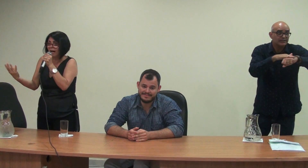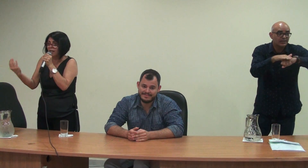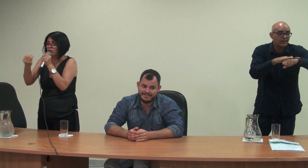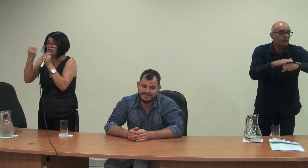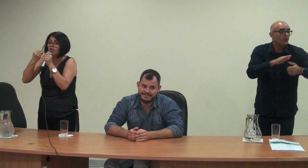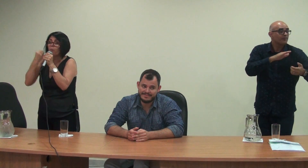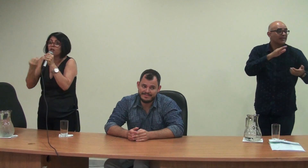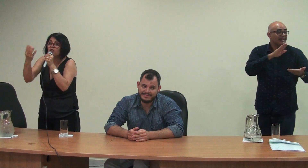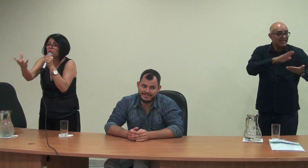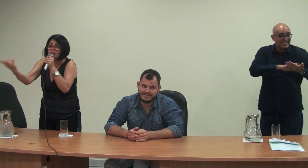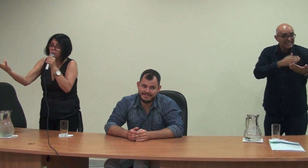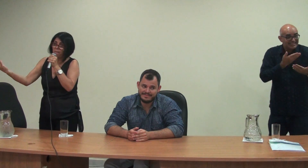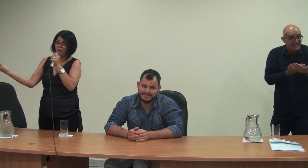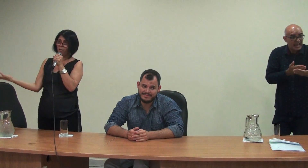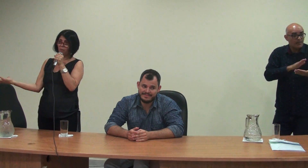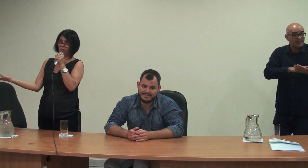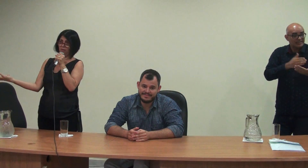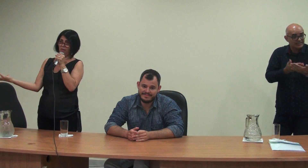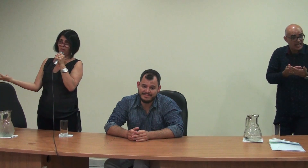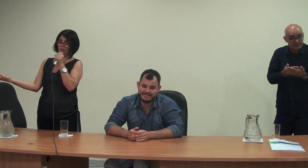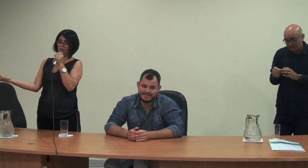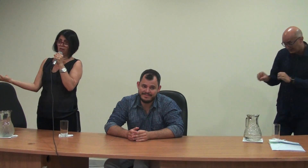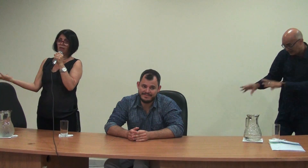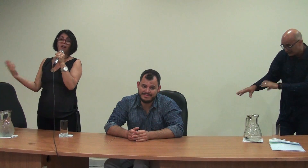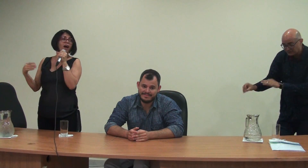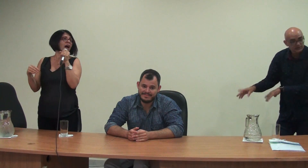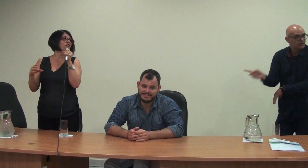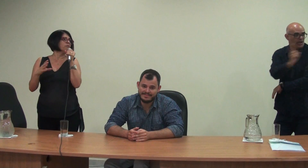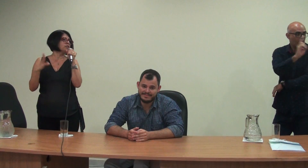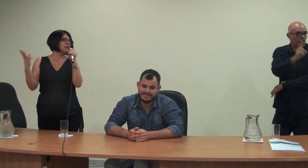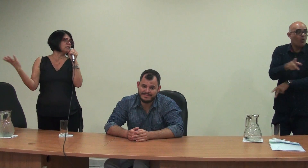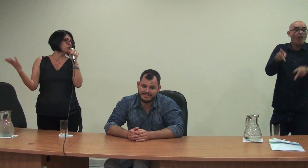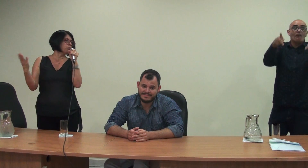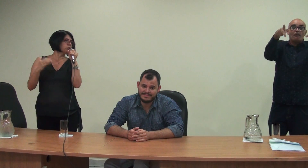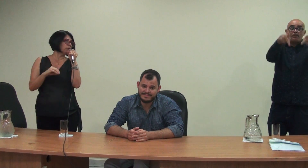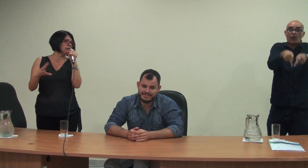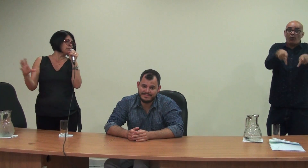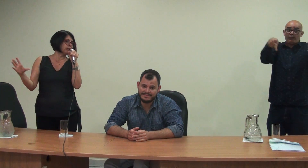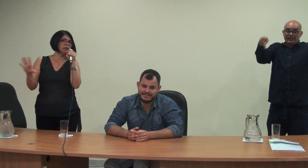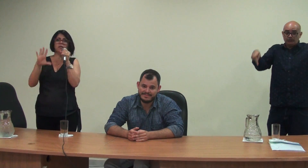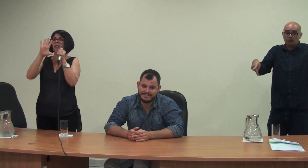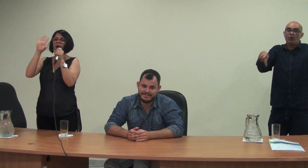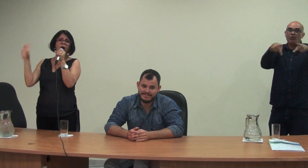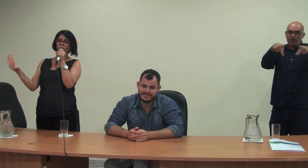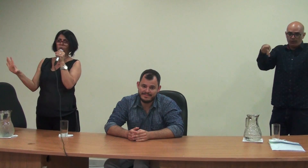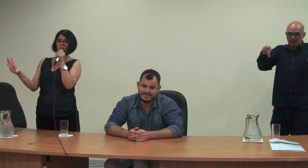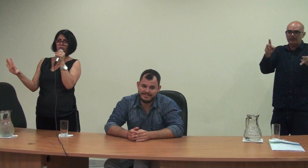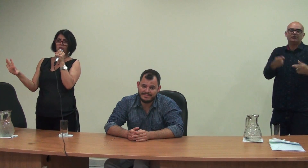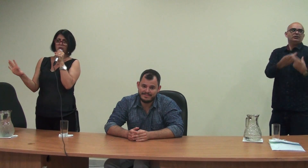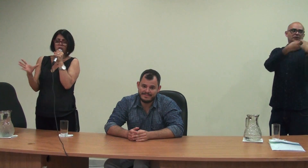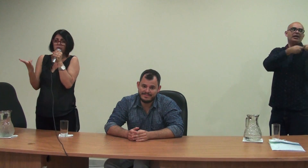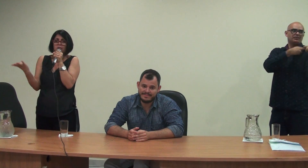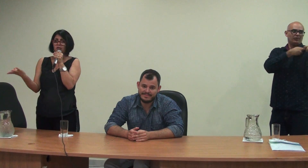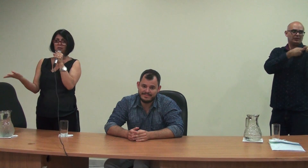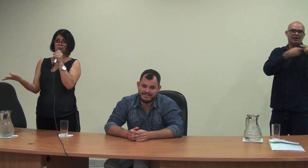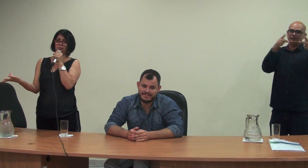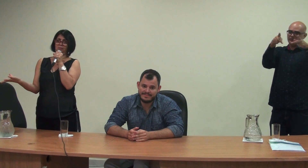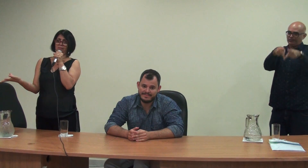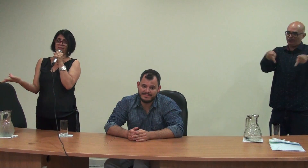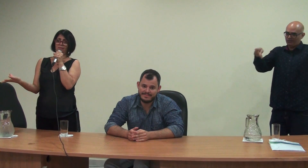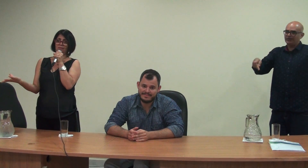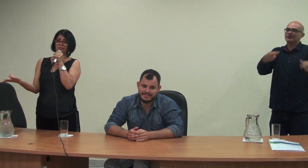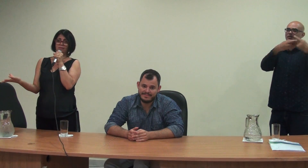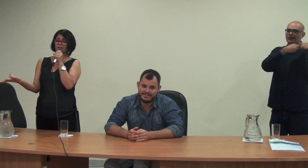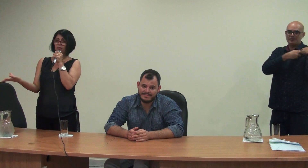nossa realidade. A gente não pode assumir esse papel. A alfabetização de português para crianças. Não